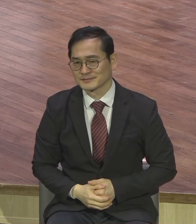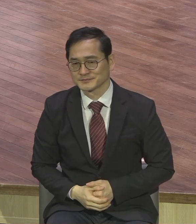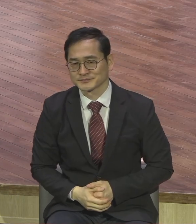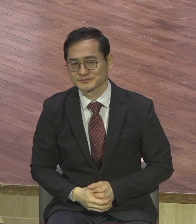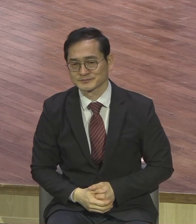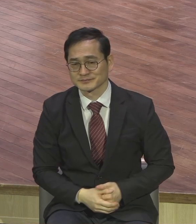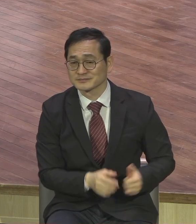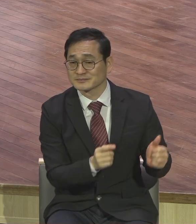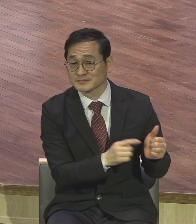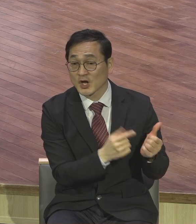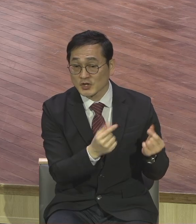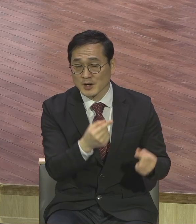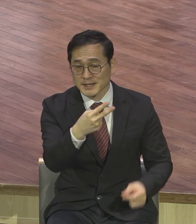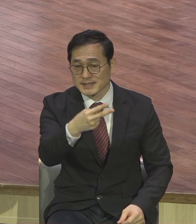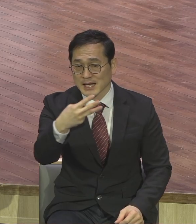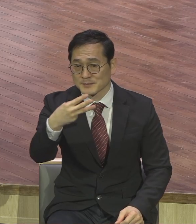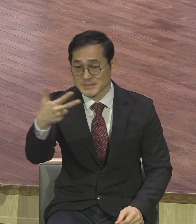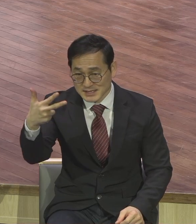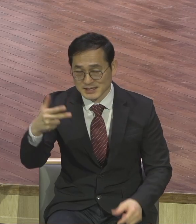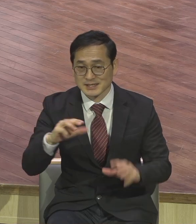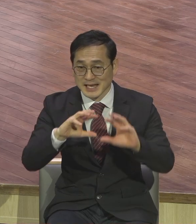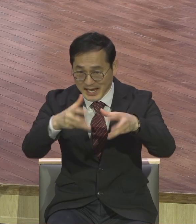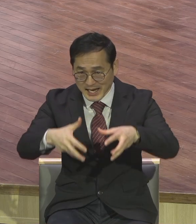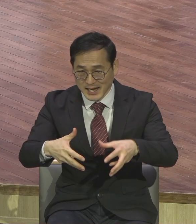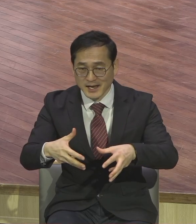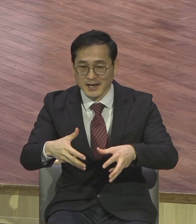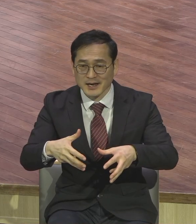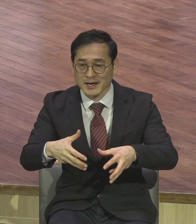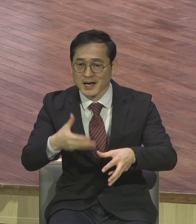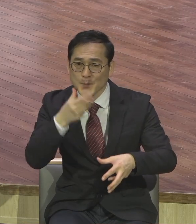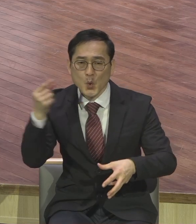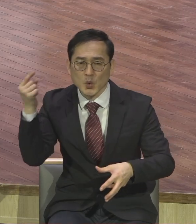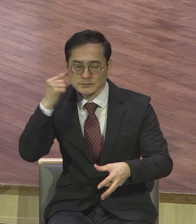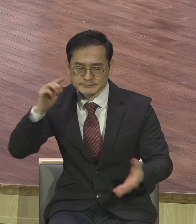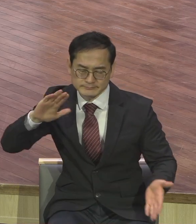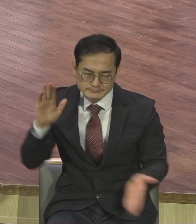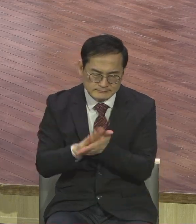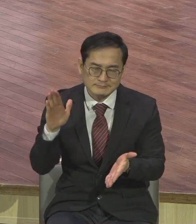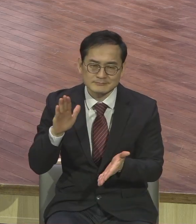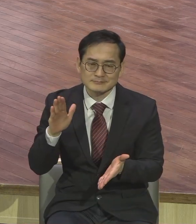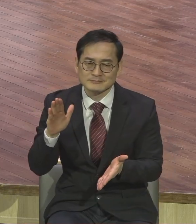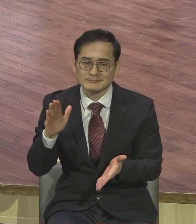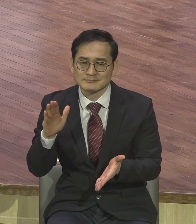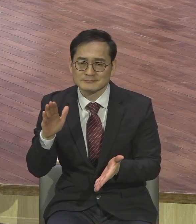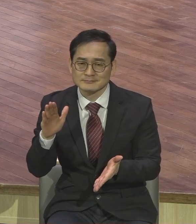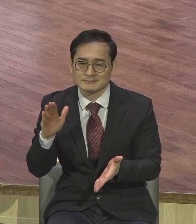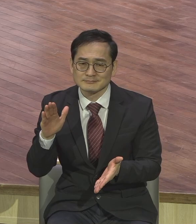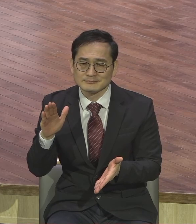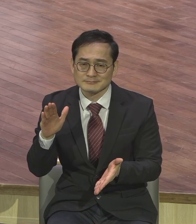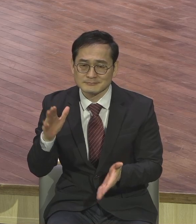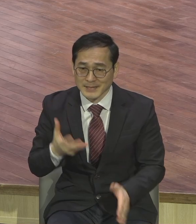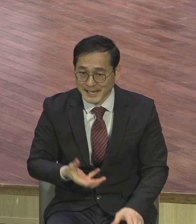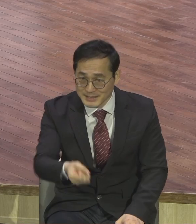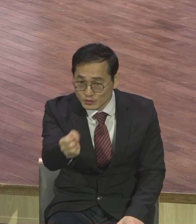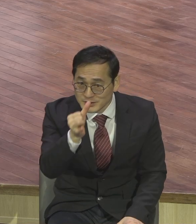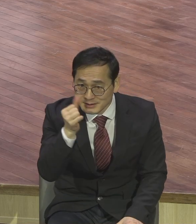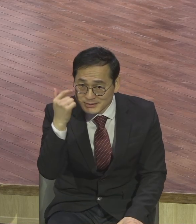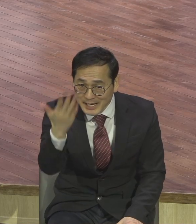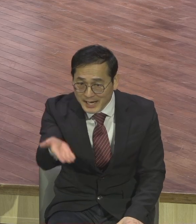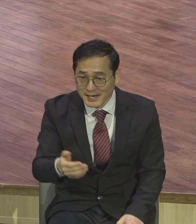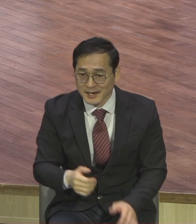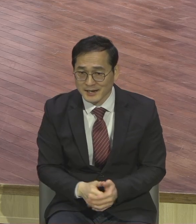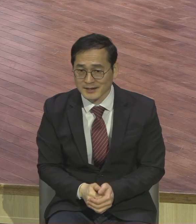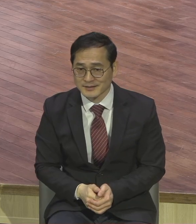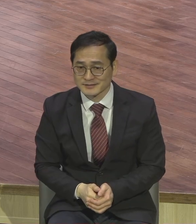237 나라 5천 종 살리겠다는 복음의 열정으로 가득 차 있는 영계 성도들, 여기서 제가 질문할 때 여러분 yes, yes I am